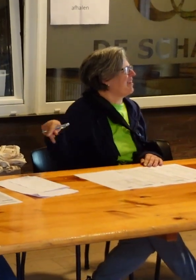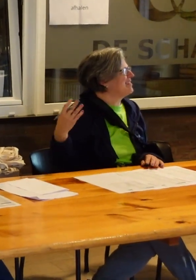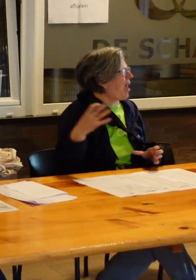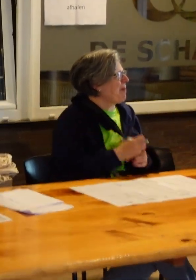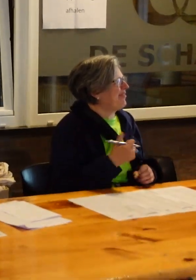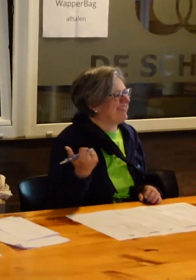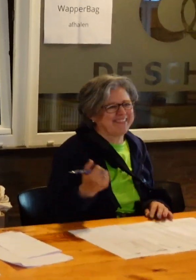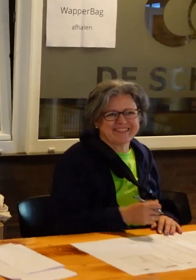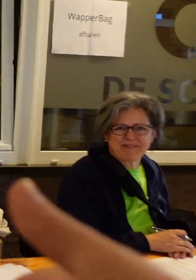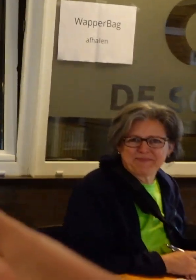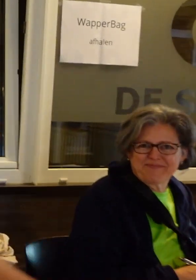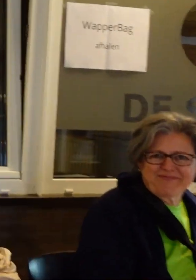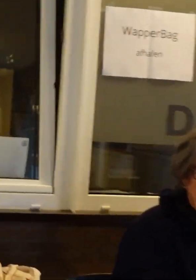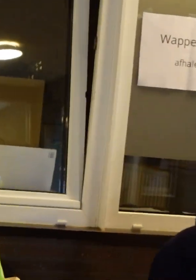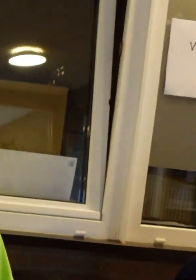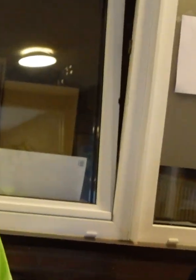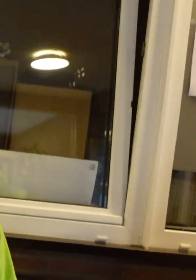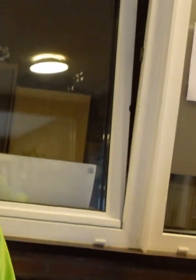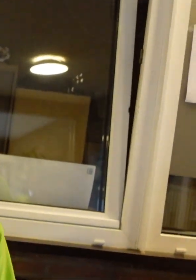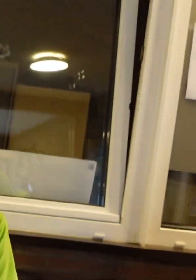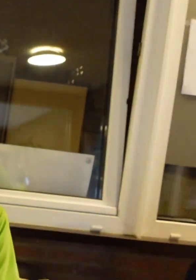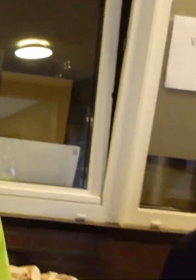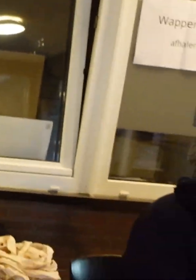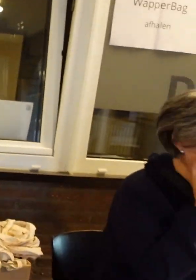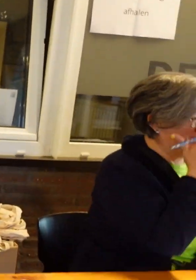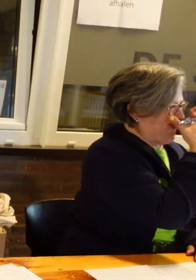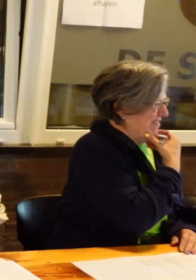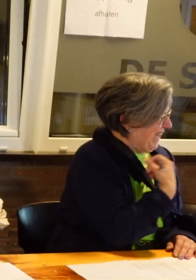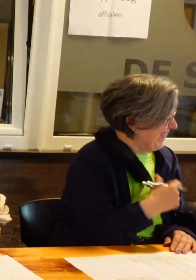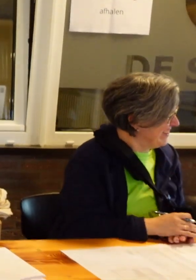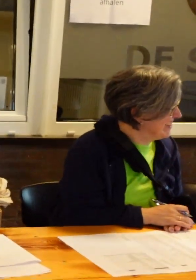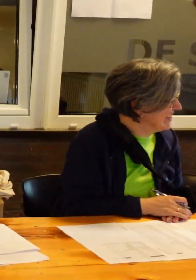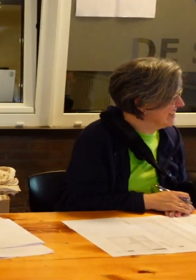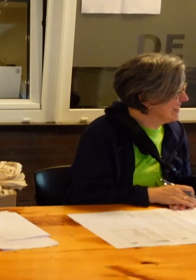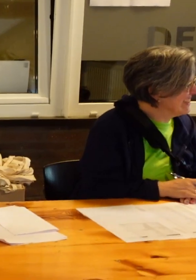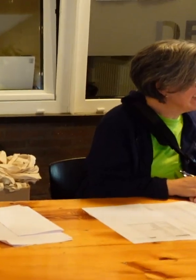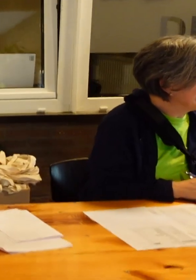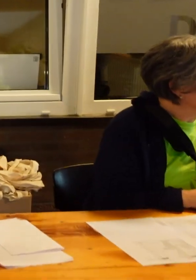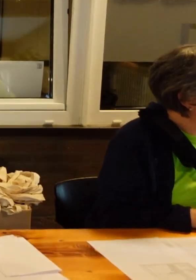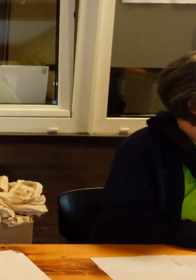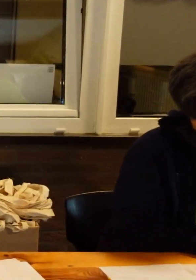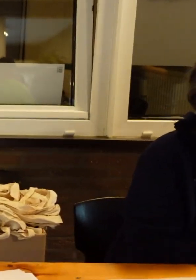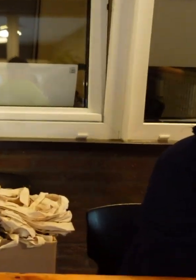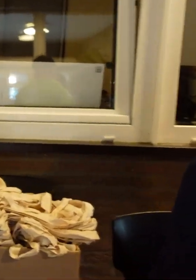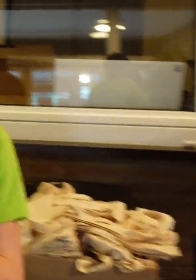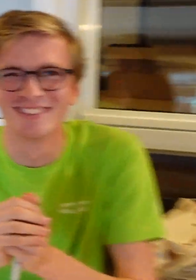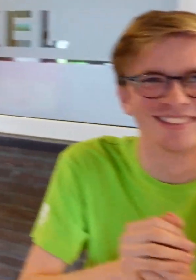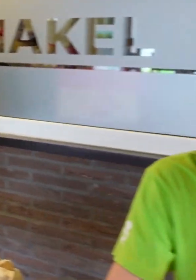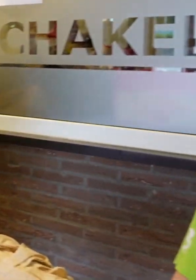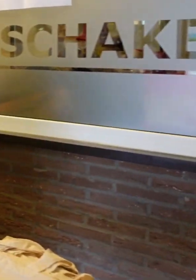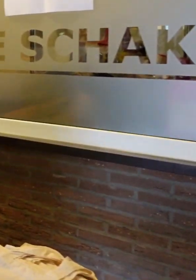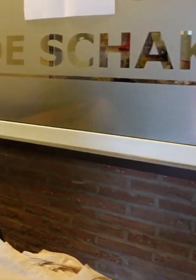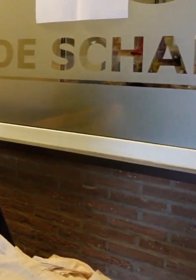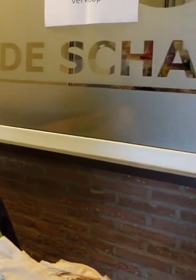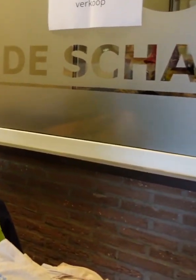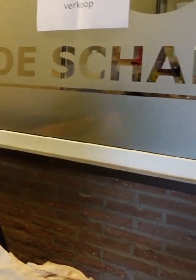je daar is hij weer hoor daar is hij weer Hallo goedemorgen Alles oké hier loopt het Alles onder controle alles onder